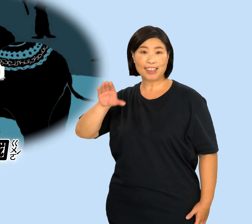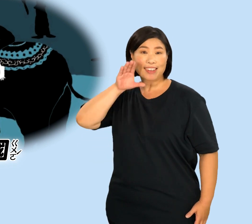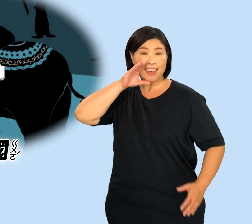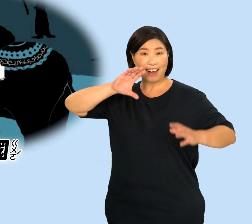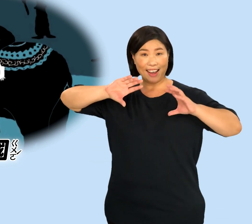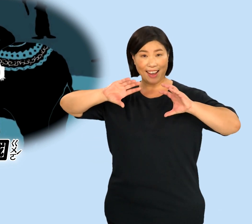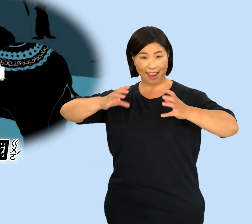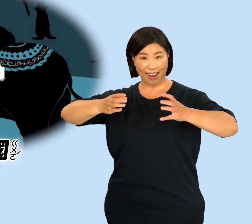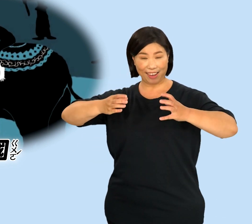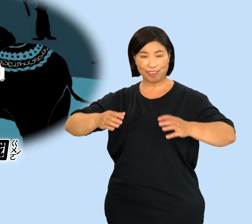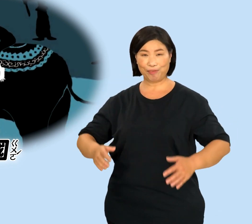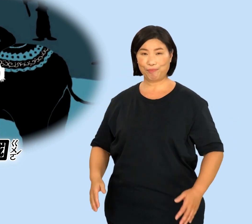泰国。